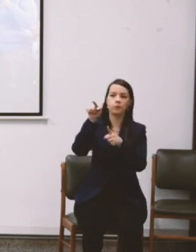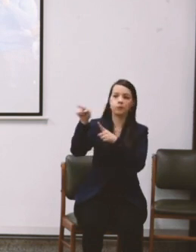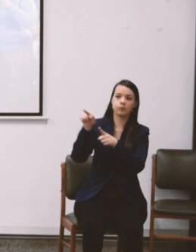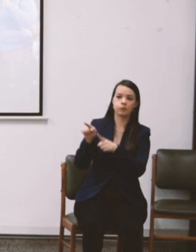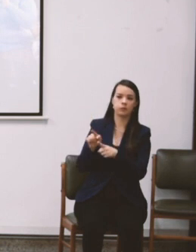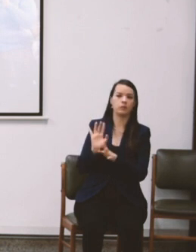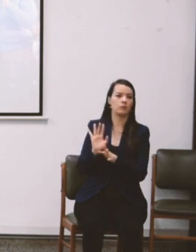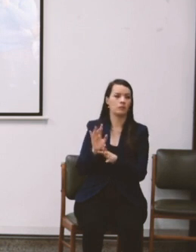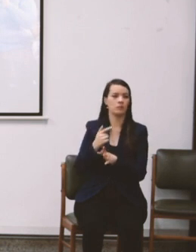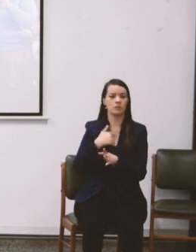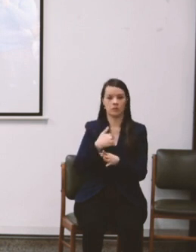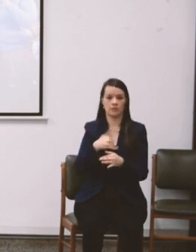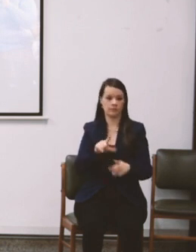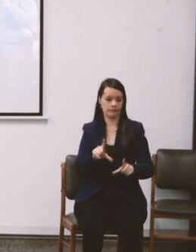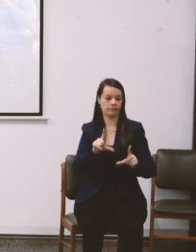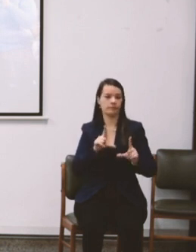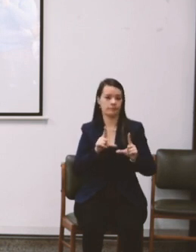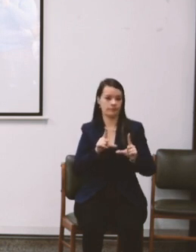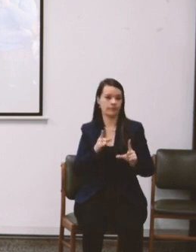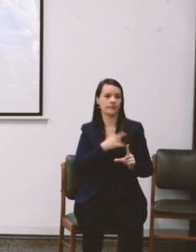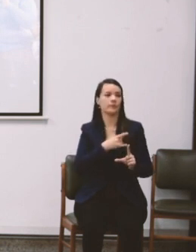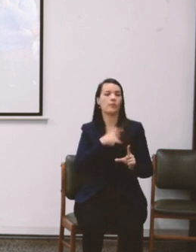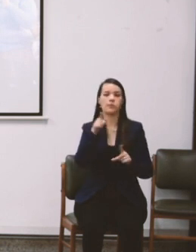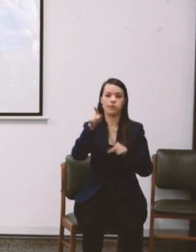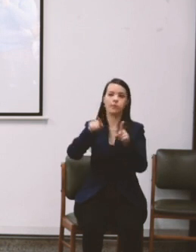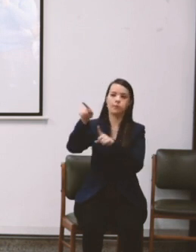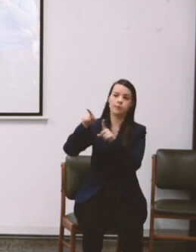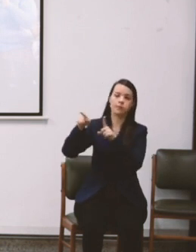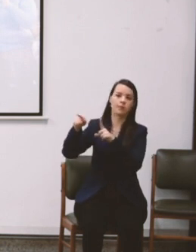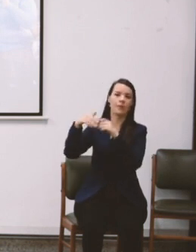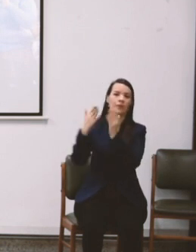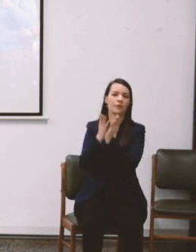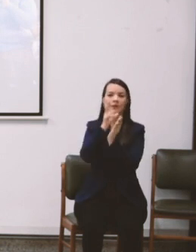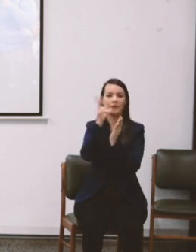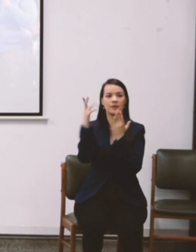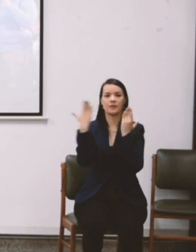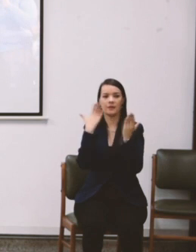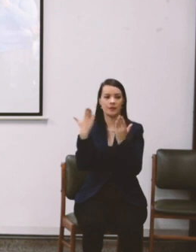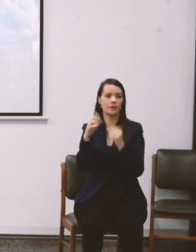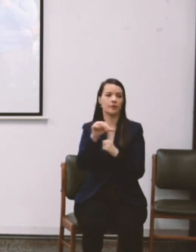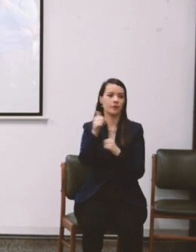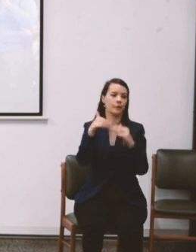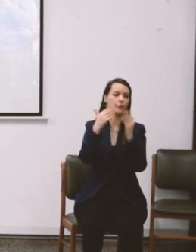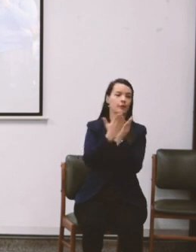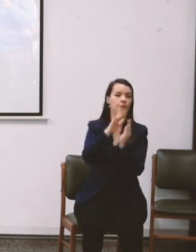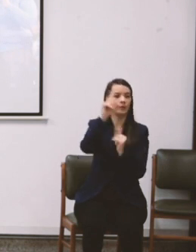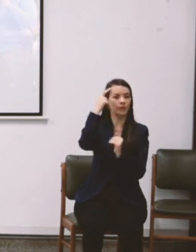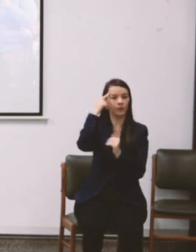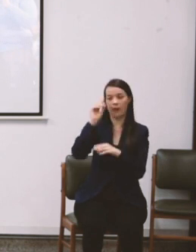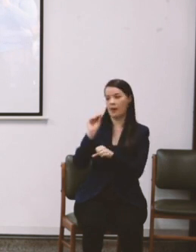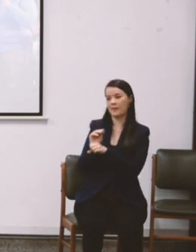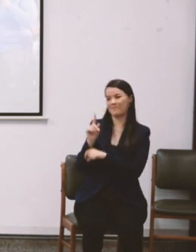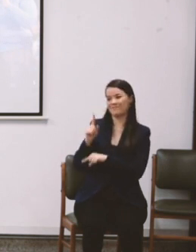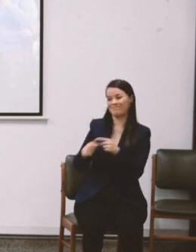ya que soy egresada, hay escuelas rurales y escuelas públicas que se dan el derecho de decir aquí no